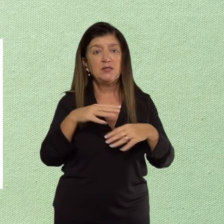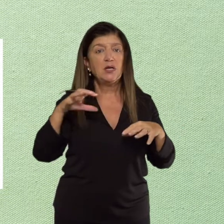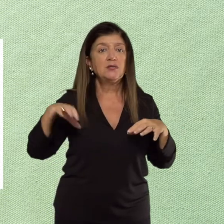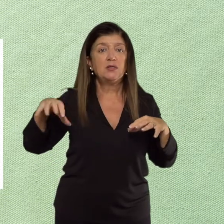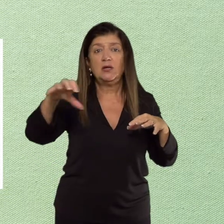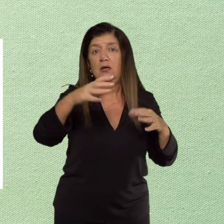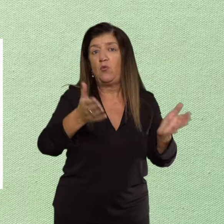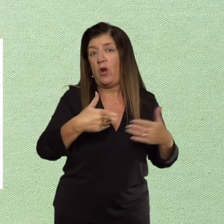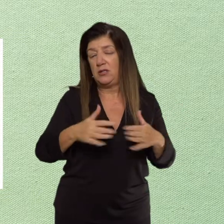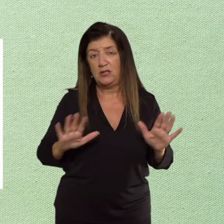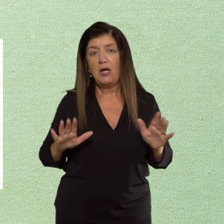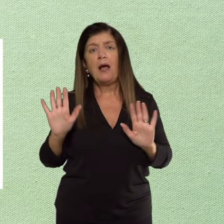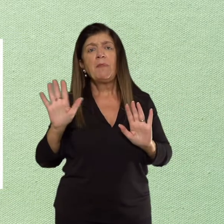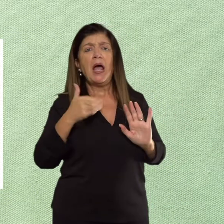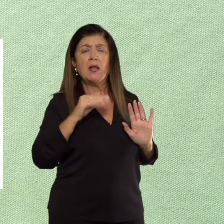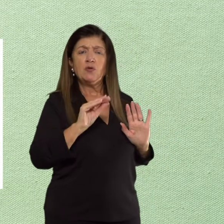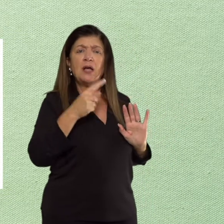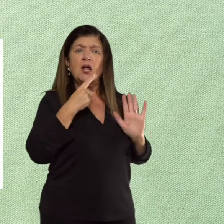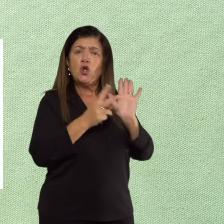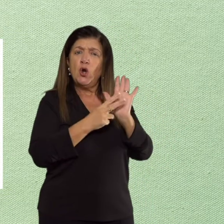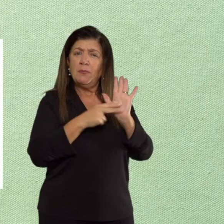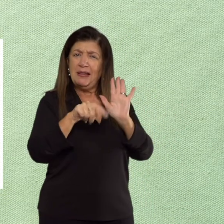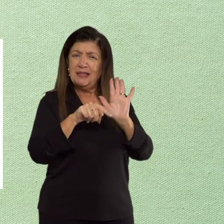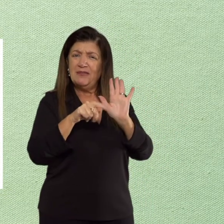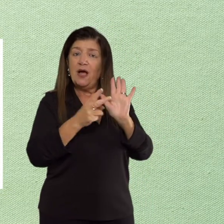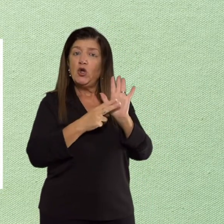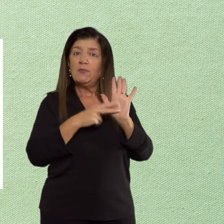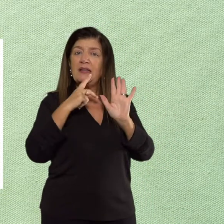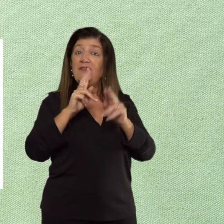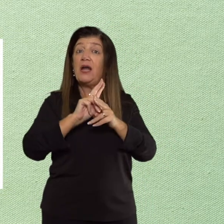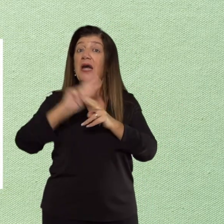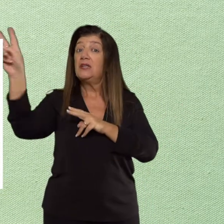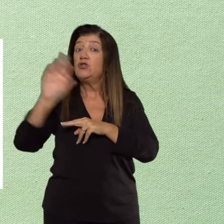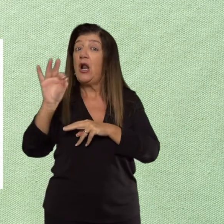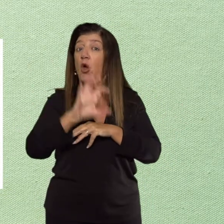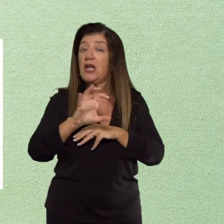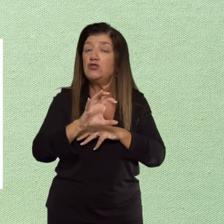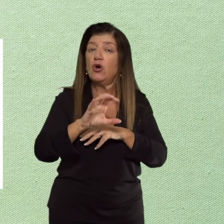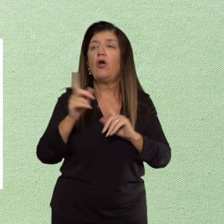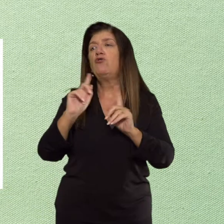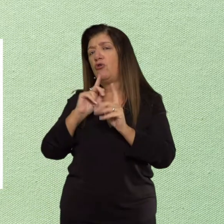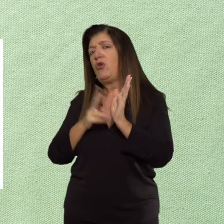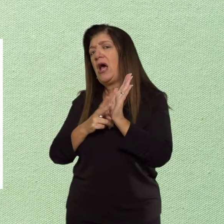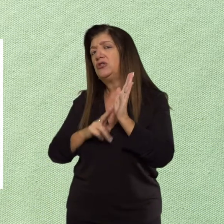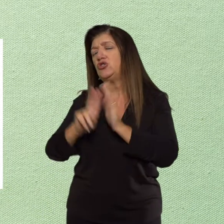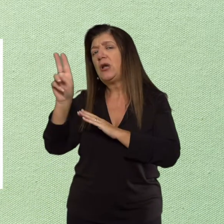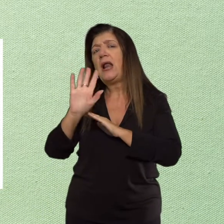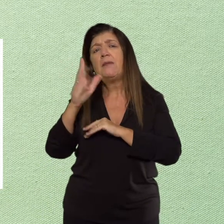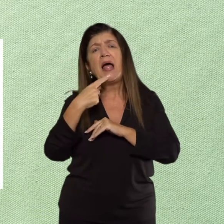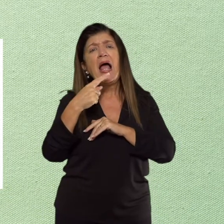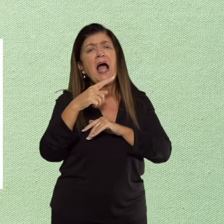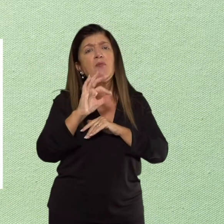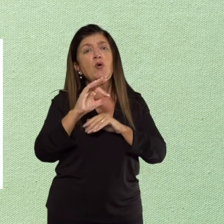queste normative, parliamo comunque di normative nazionali? Sono normative a livello nazionale. Sì. Esiste qualche normativa anche a livello